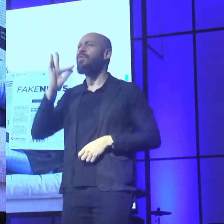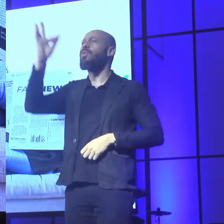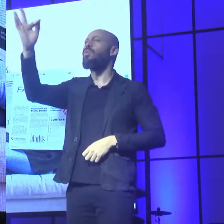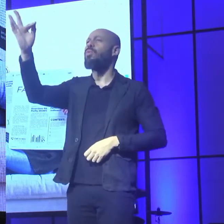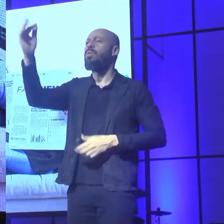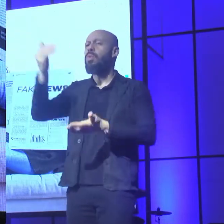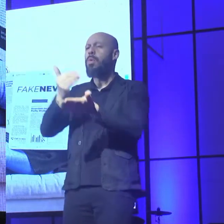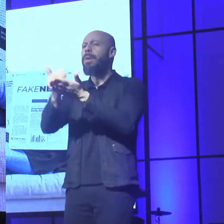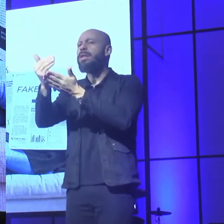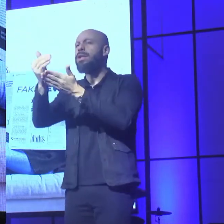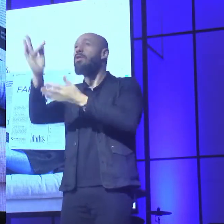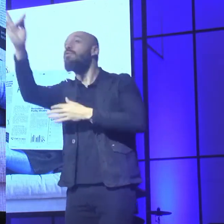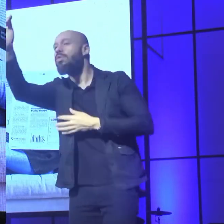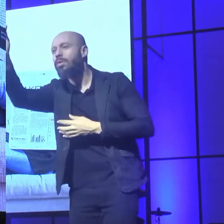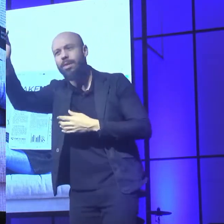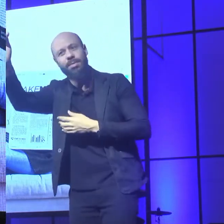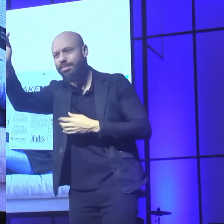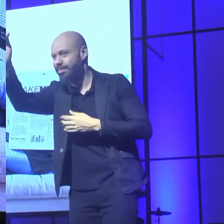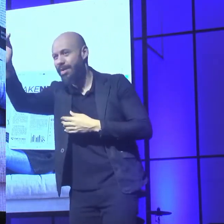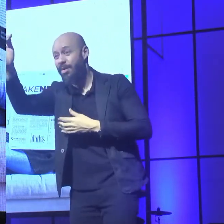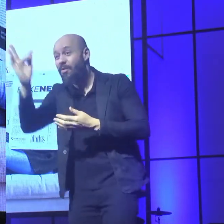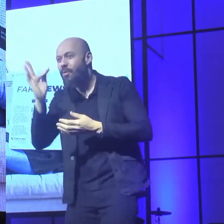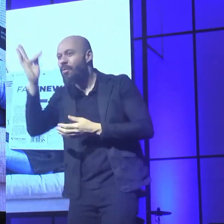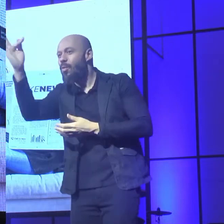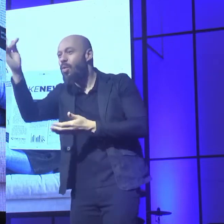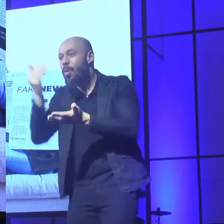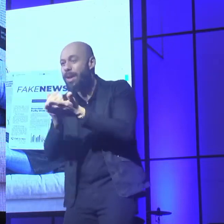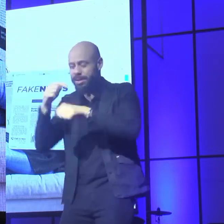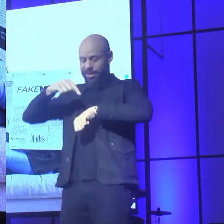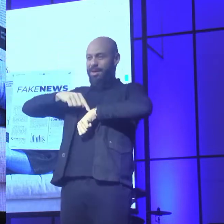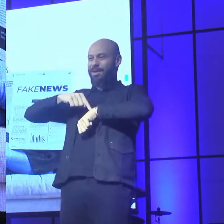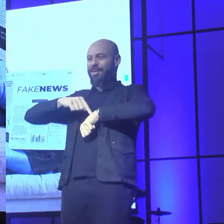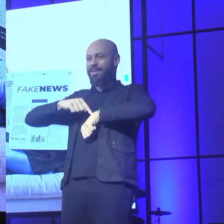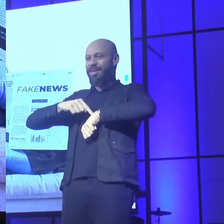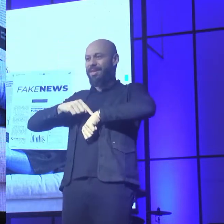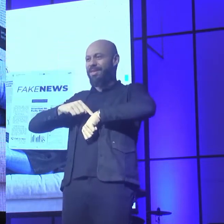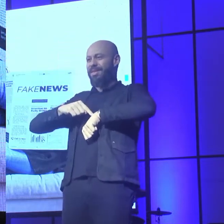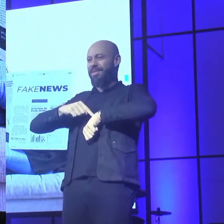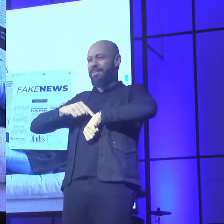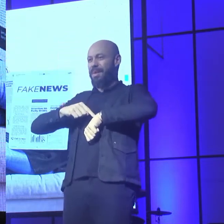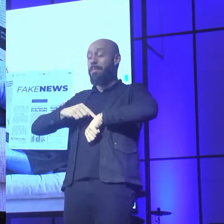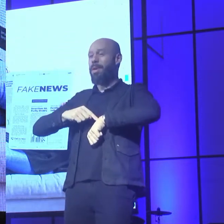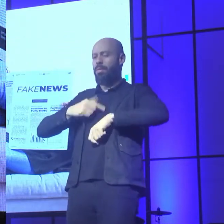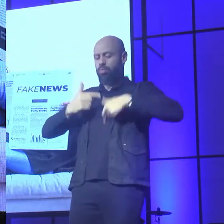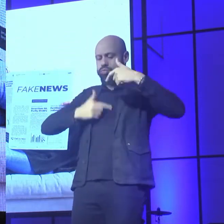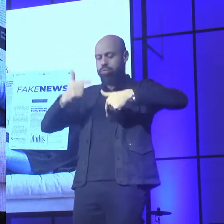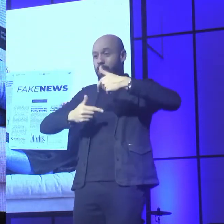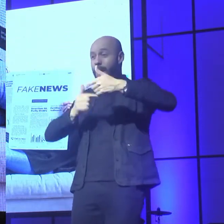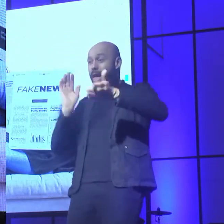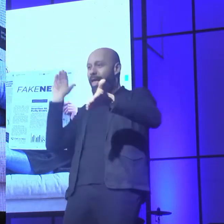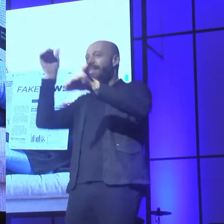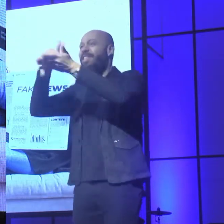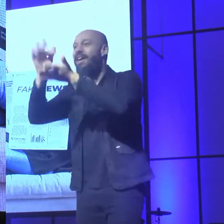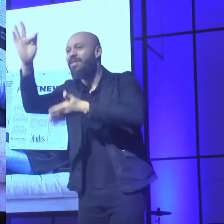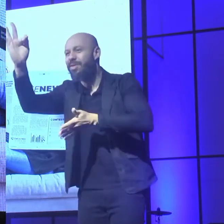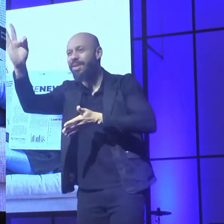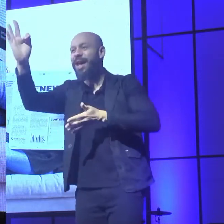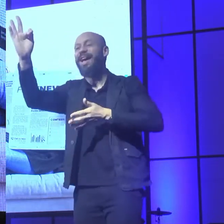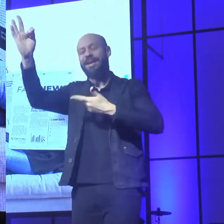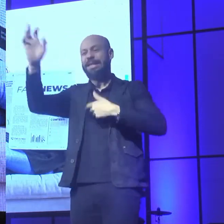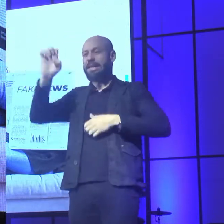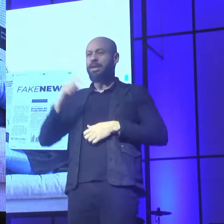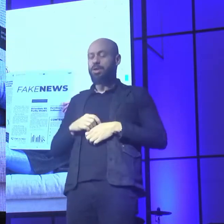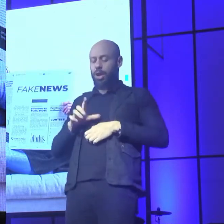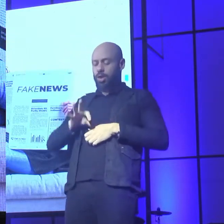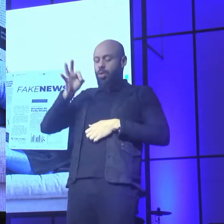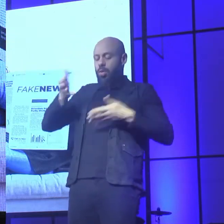hoje. Às vezes nós estamos planejando o futuro lá na frente e nos esquecemos que o futuro começa com as nossas escolhas, com